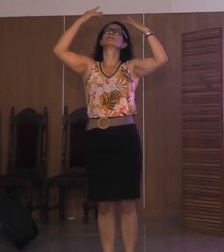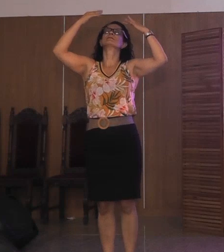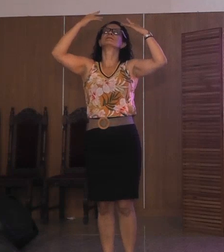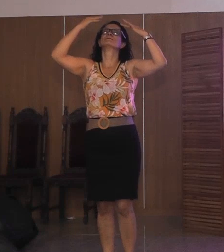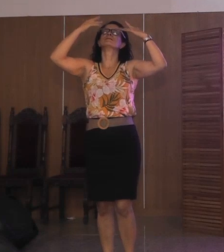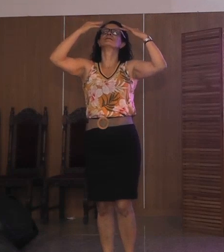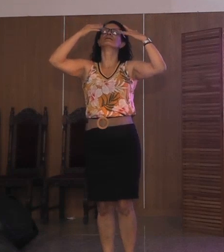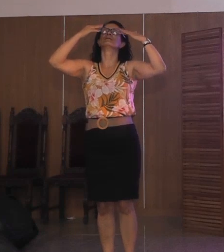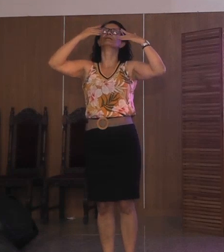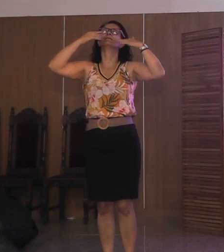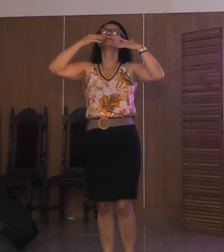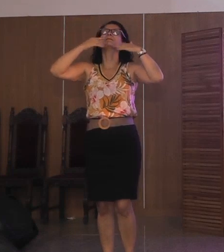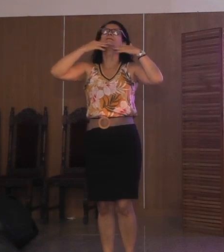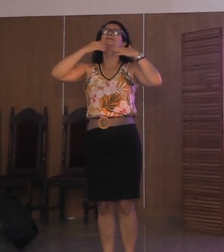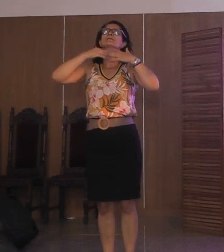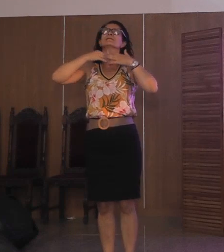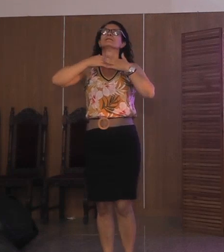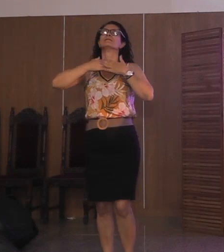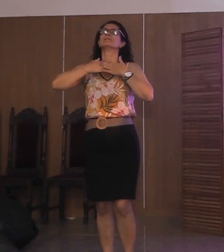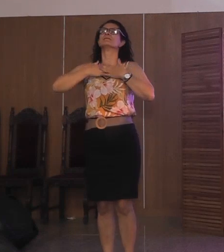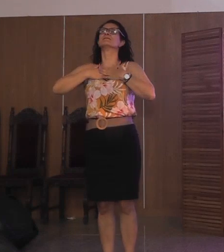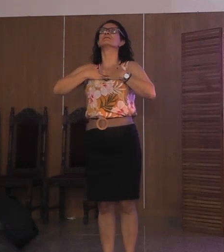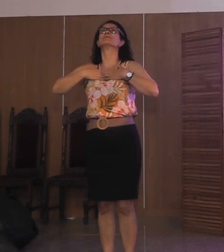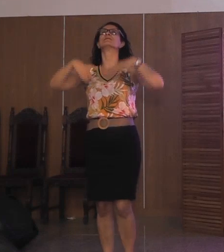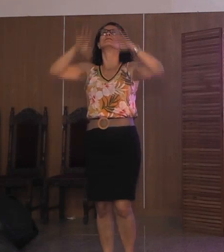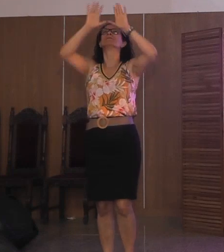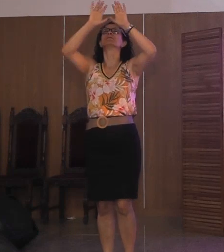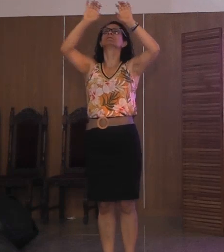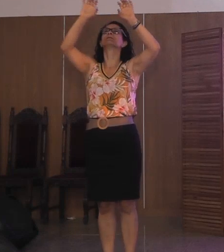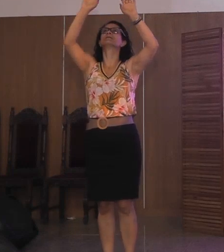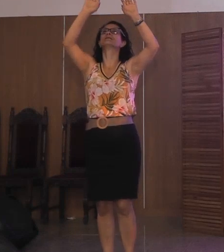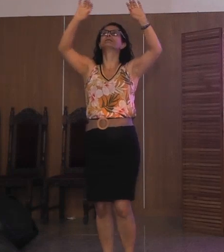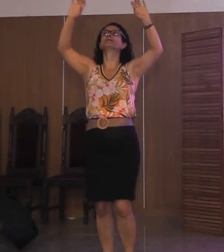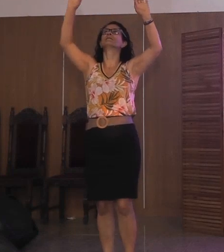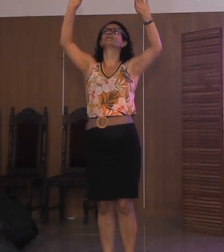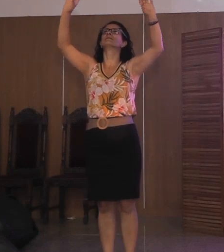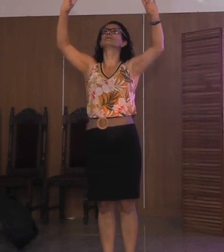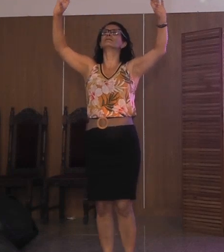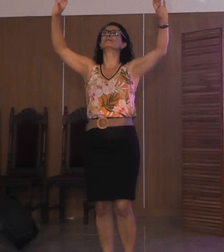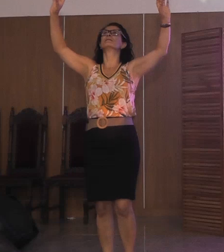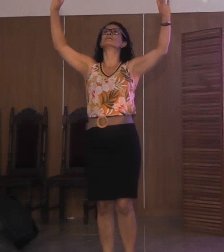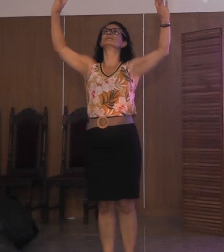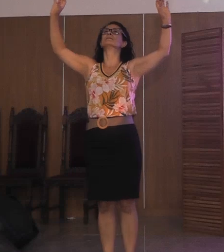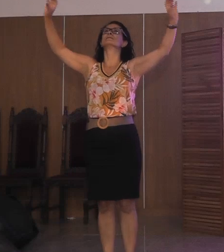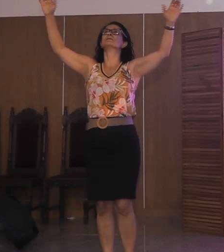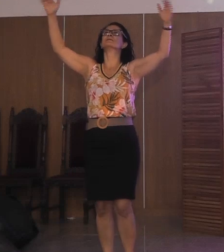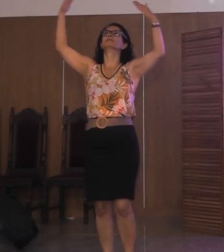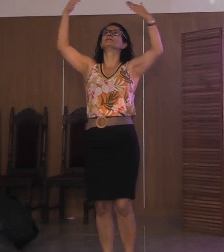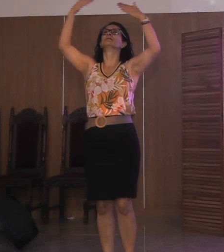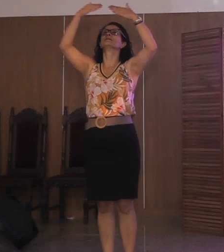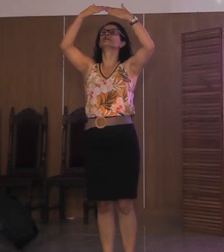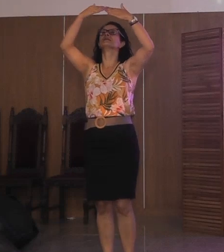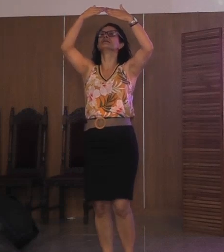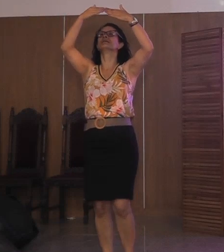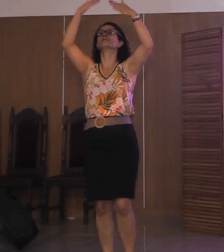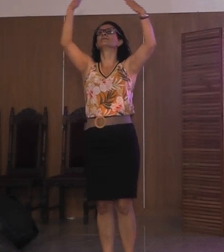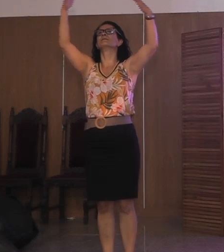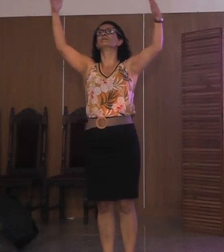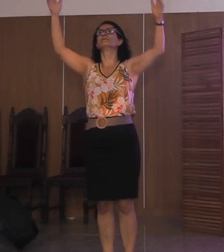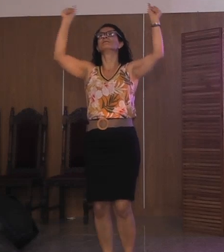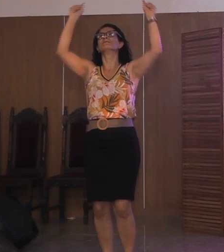chover. Abra as comportas do céu e